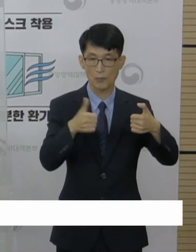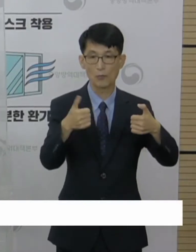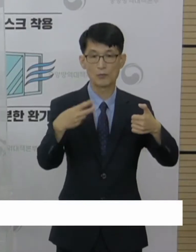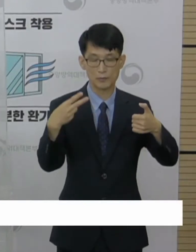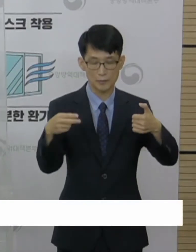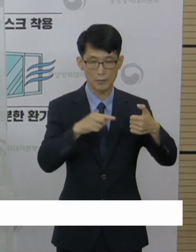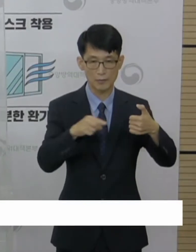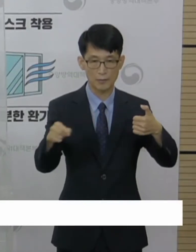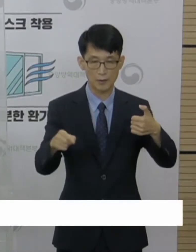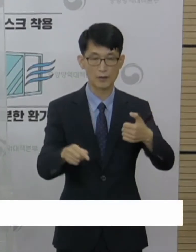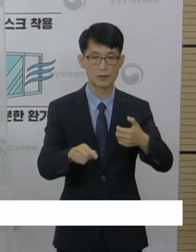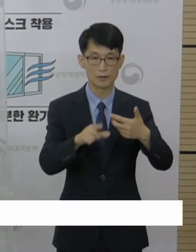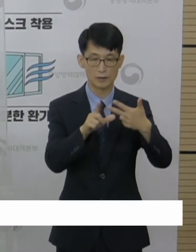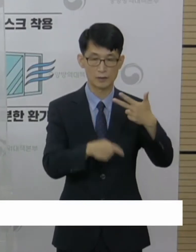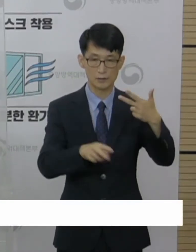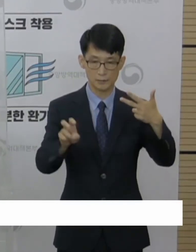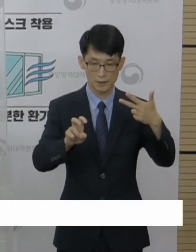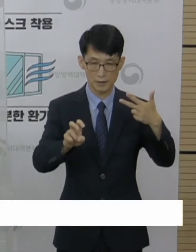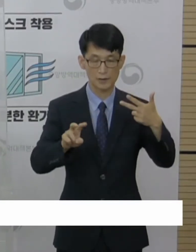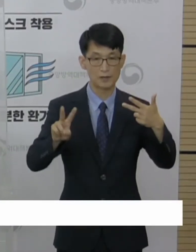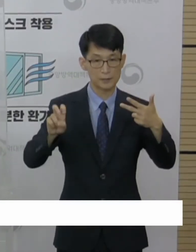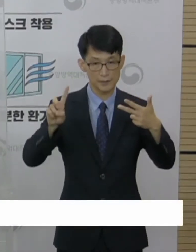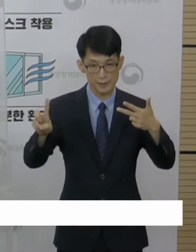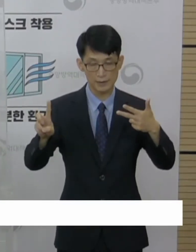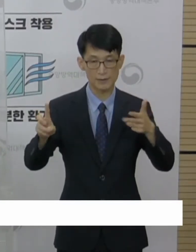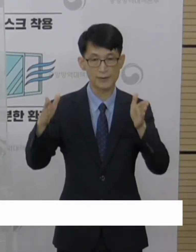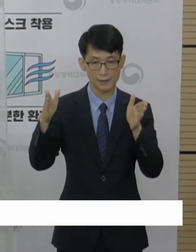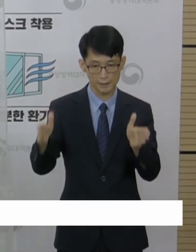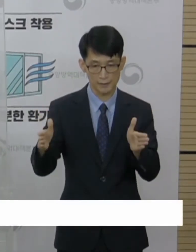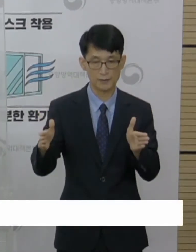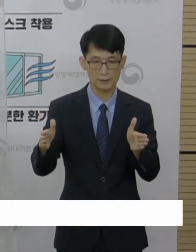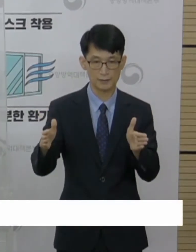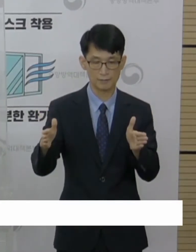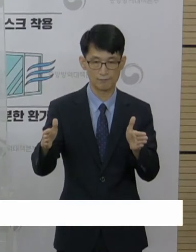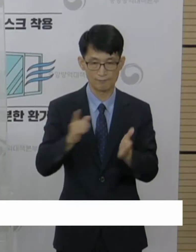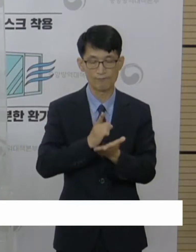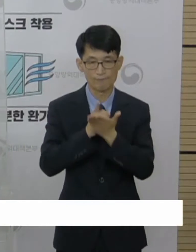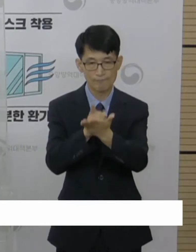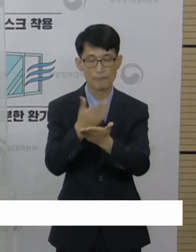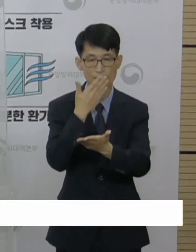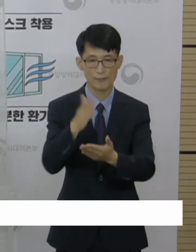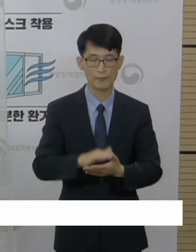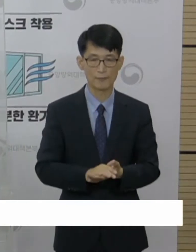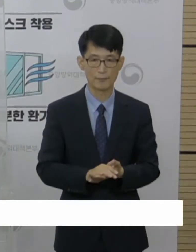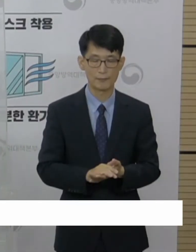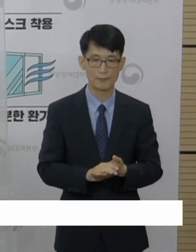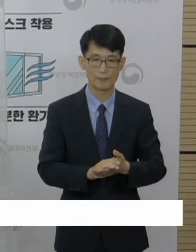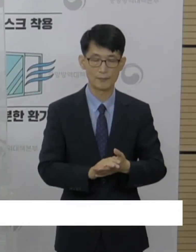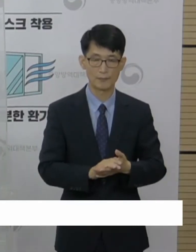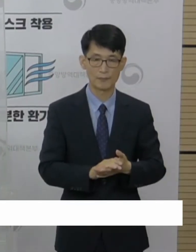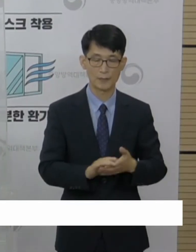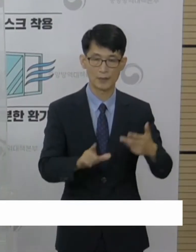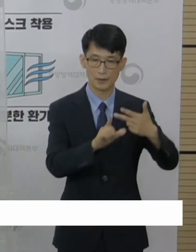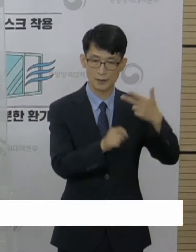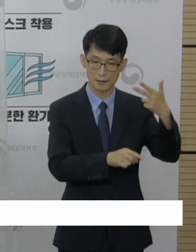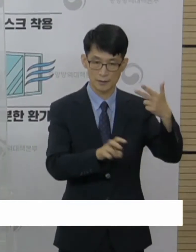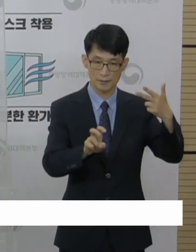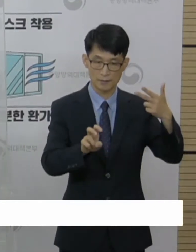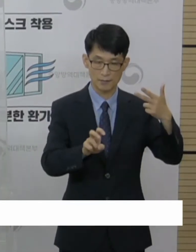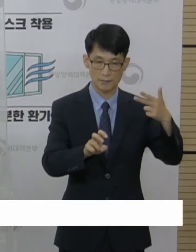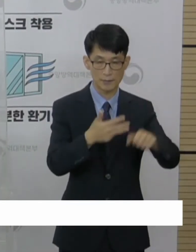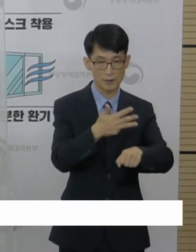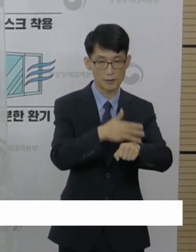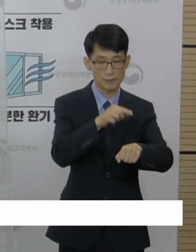20일 20시부터 7월 21일 18시까지 예약을 진행하고 7월 20일 20시부터